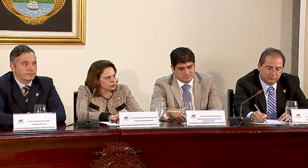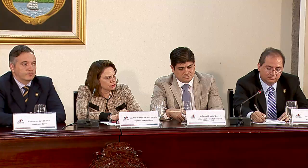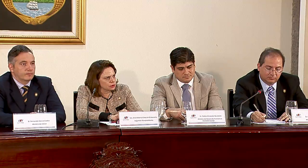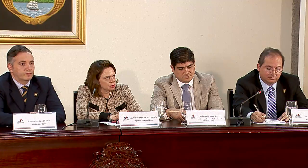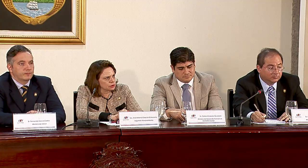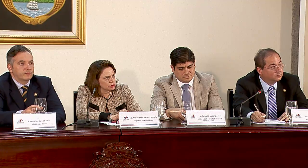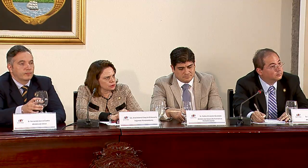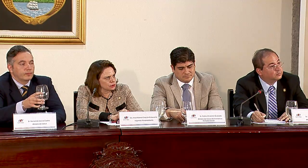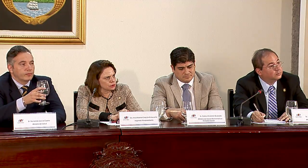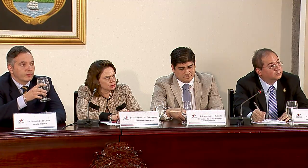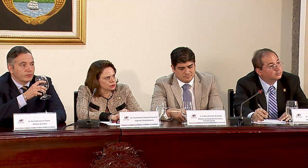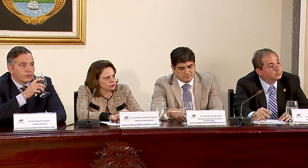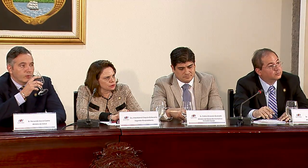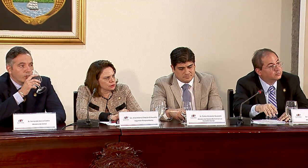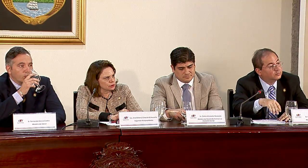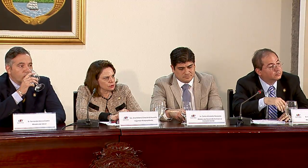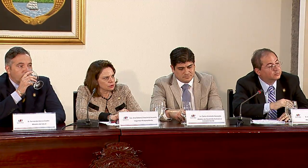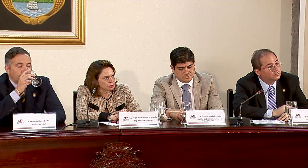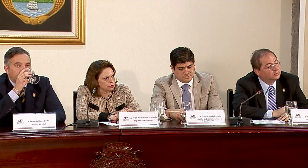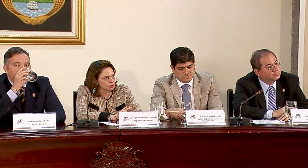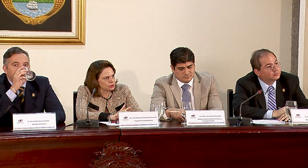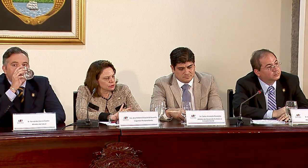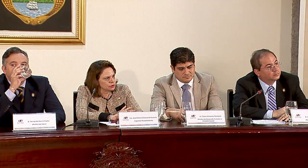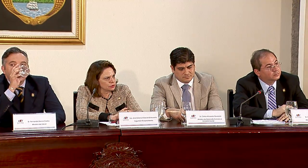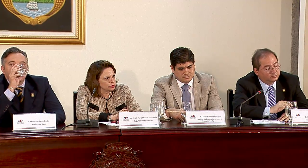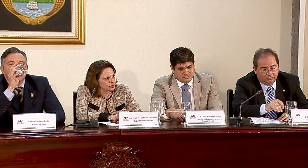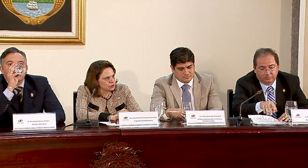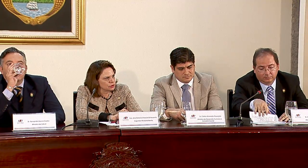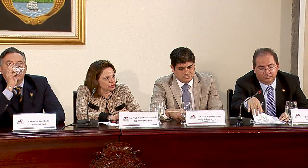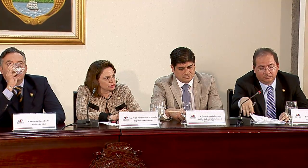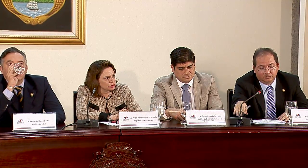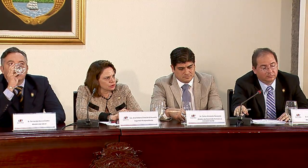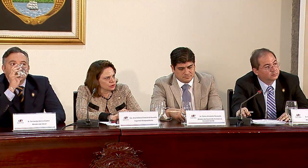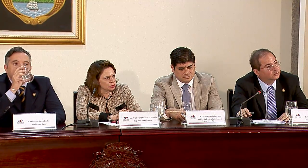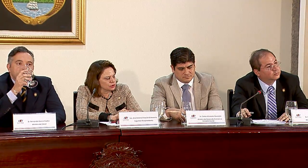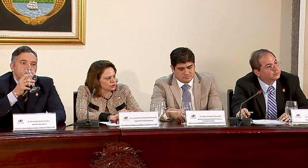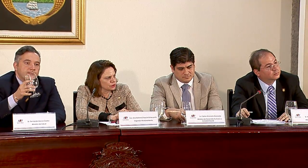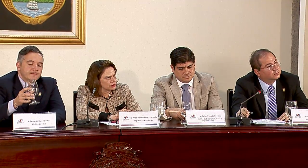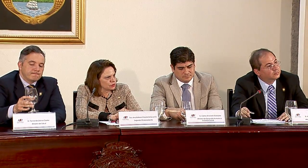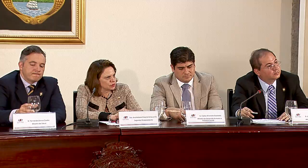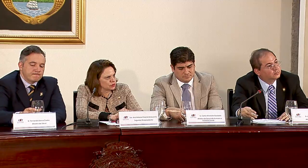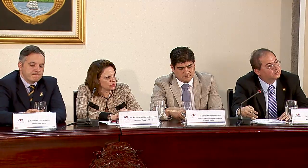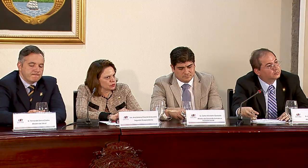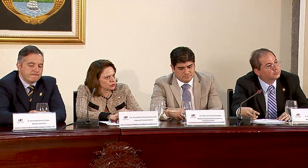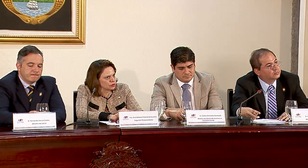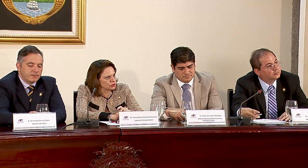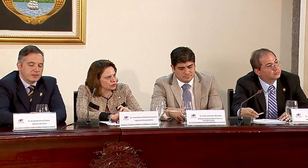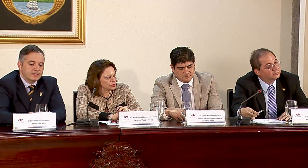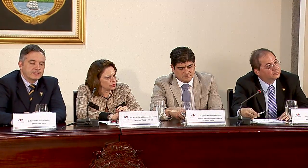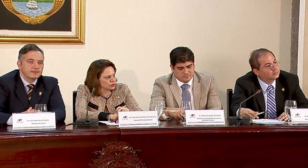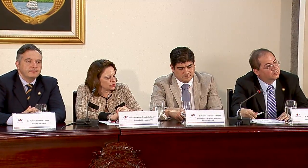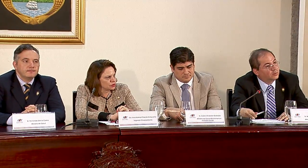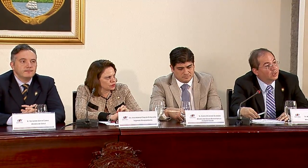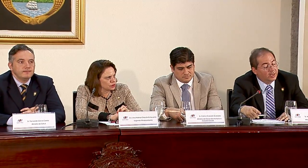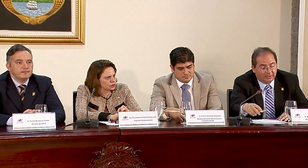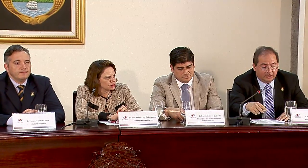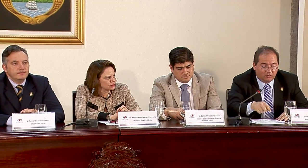que se está haciendo esta campaña hablando de presupuesto y también estrictamente necesario teniendo en cuenta también que hay los espacios de las cadenas nacionales